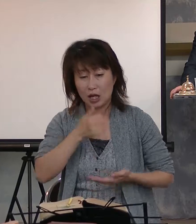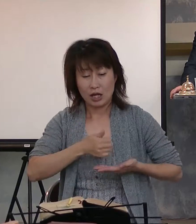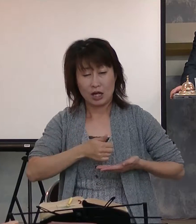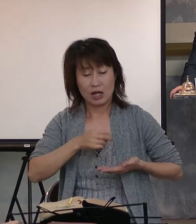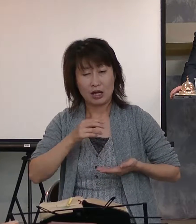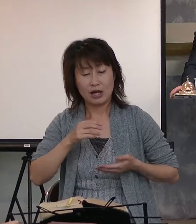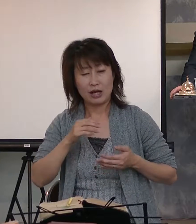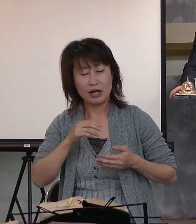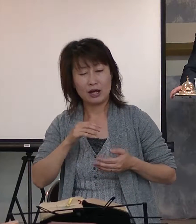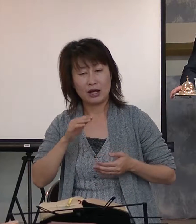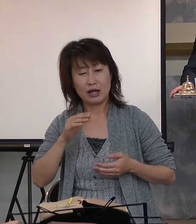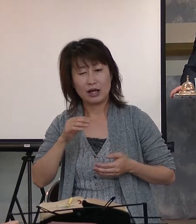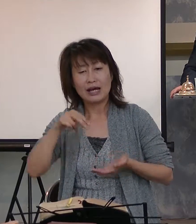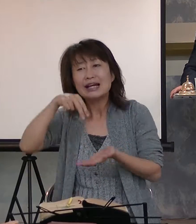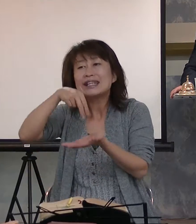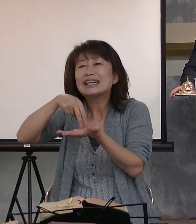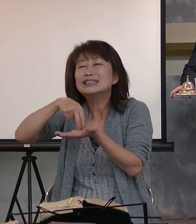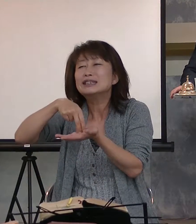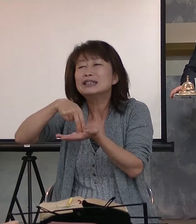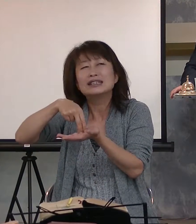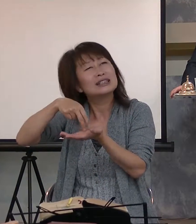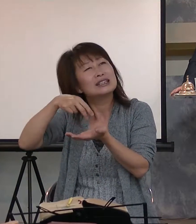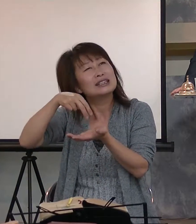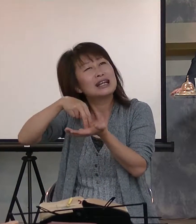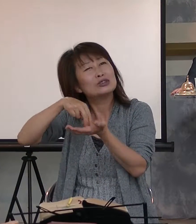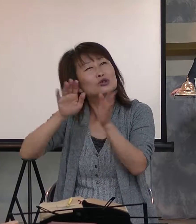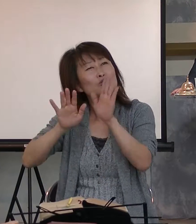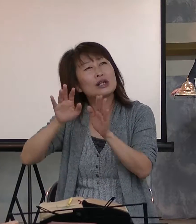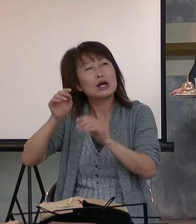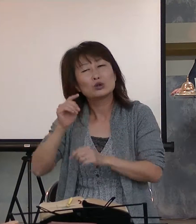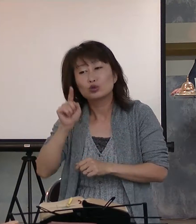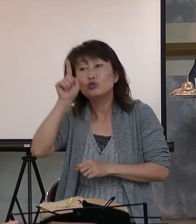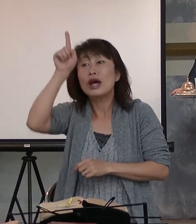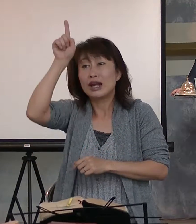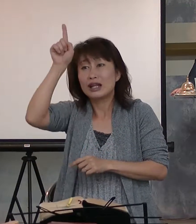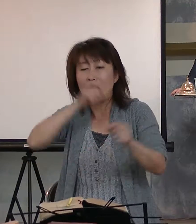ば上がるほどもっともっと低くならなければならない。